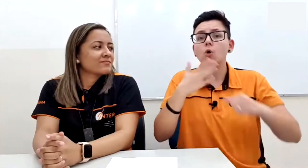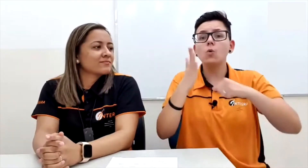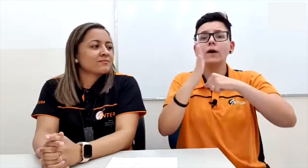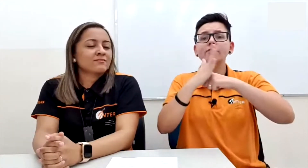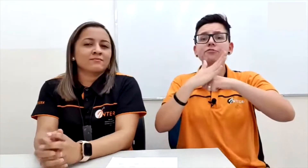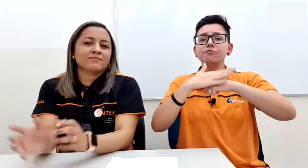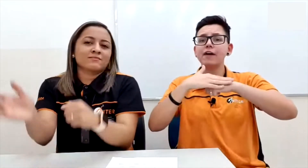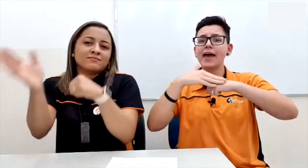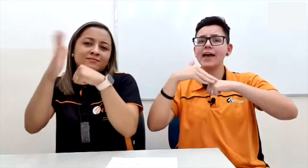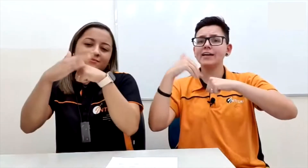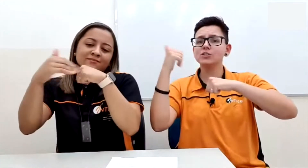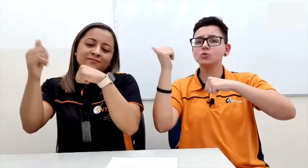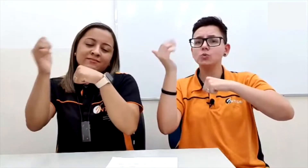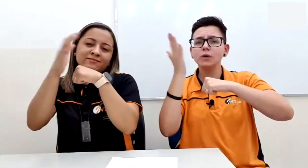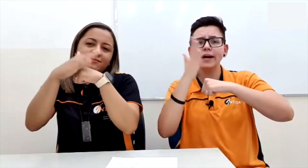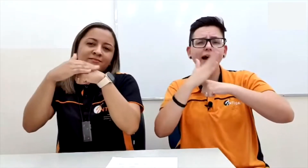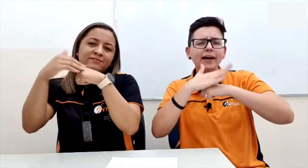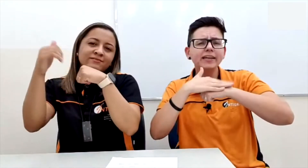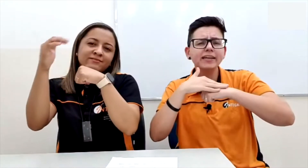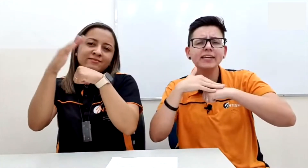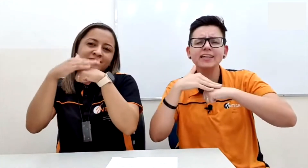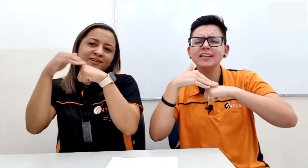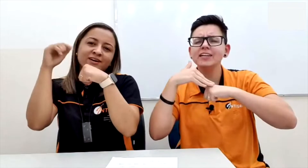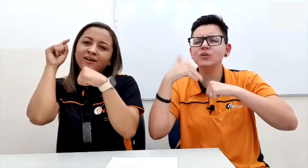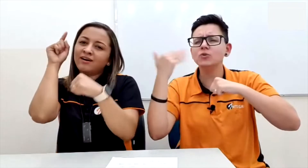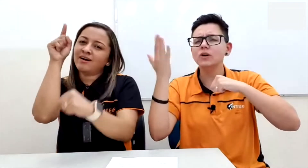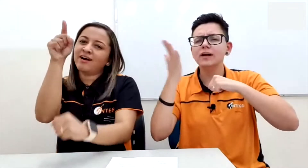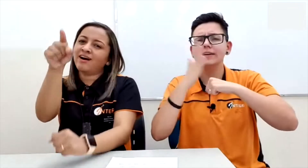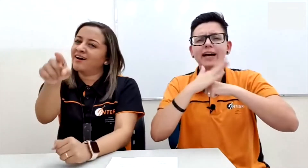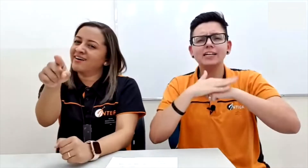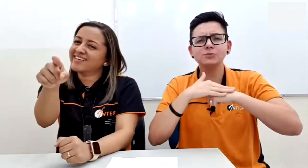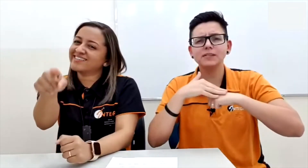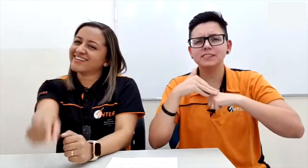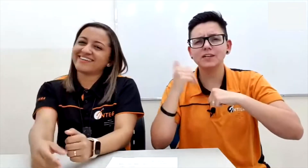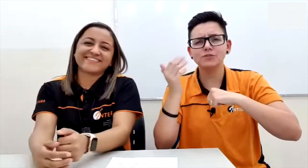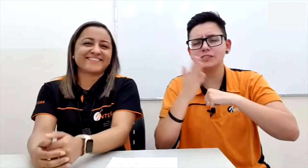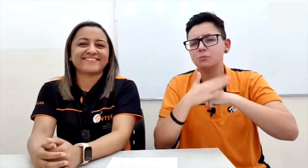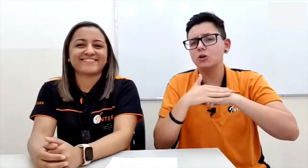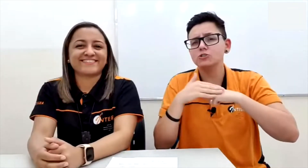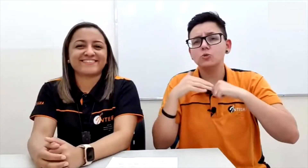um afeto, um carinho. Na expressão você mostra